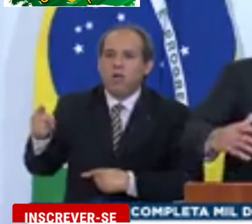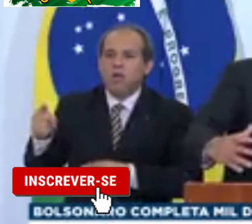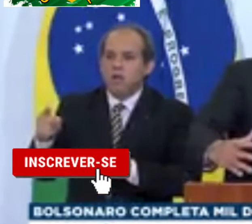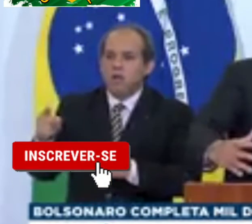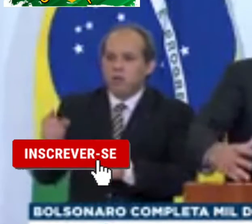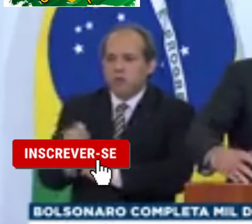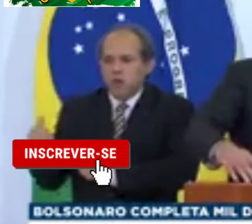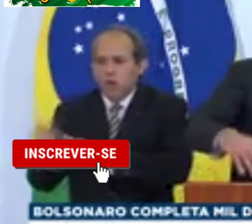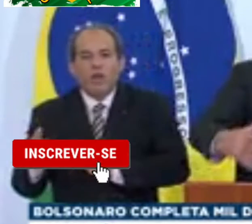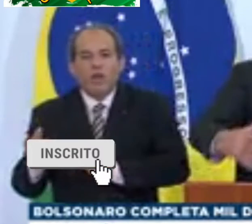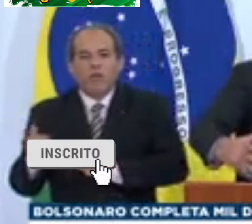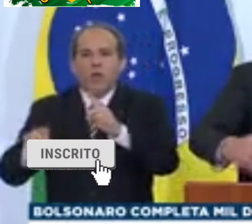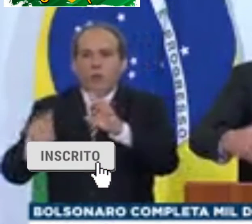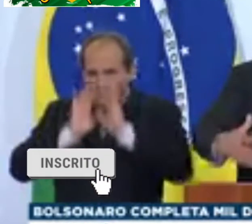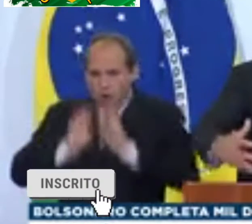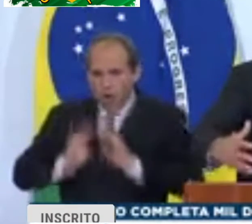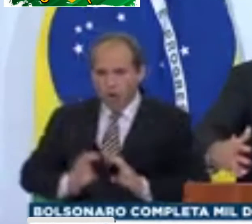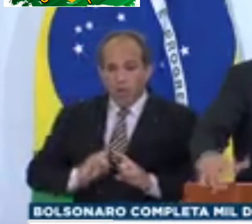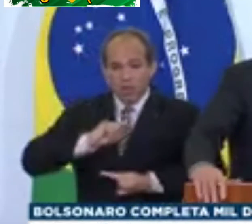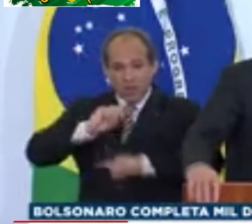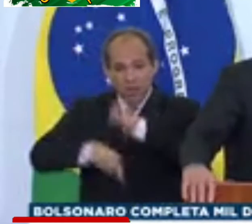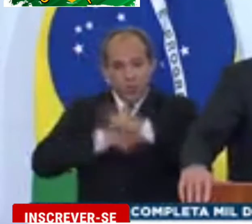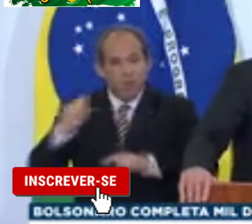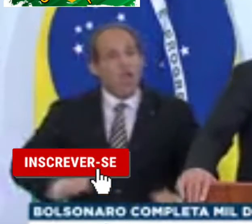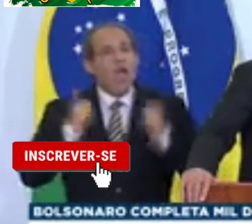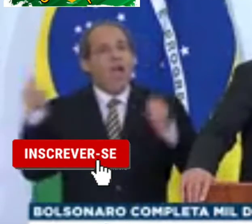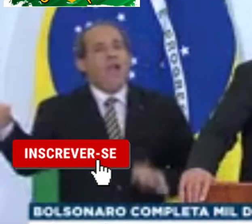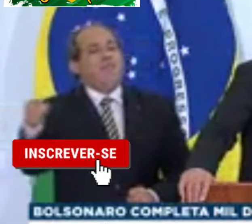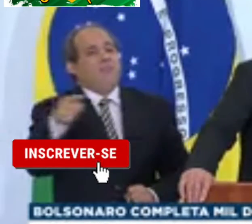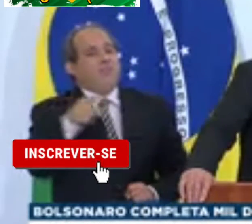que cada vez mais se está se entendendo no Brasil,